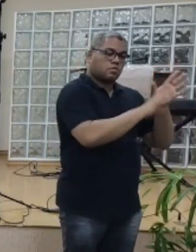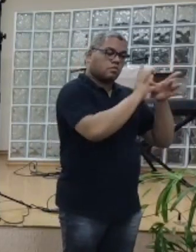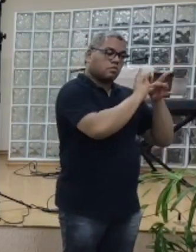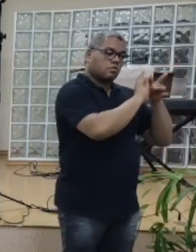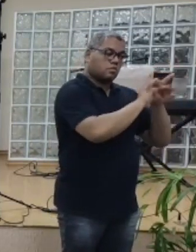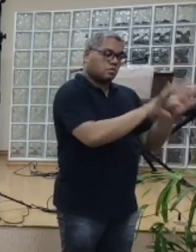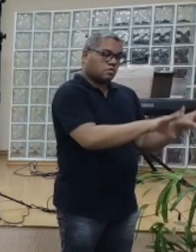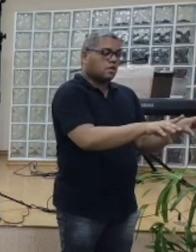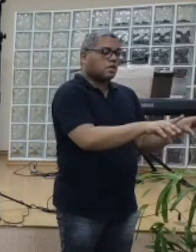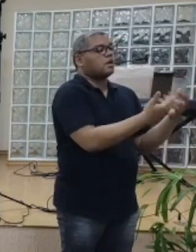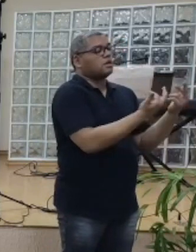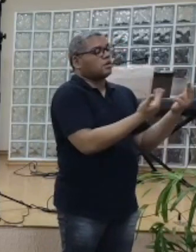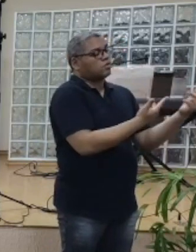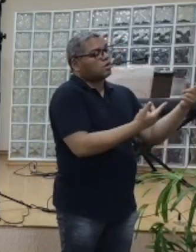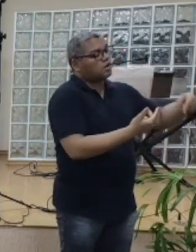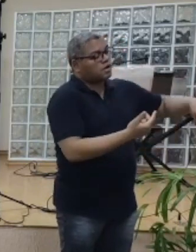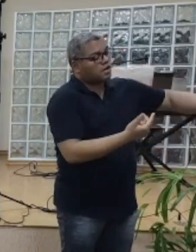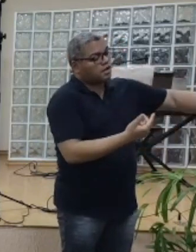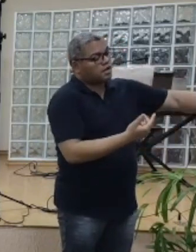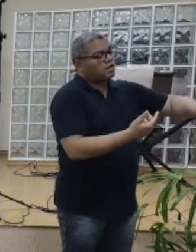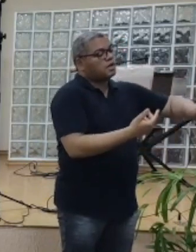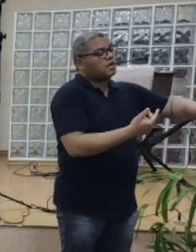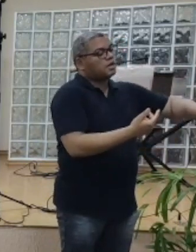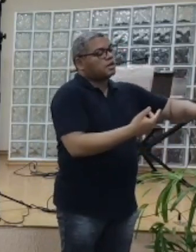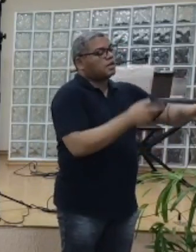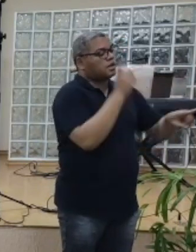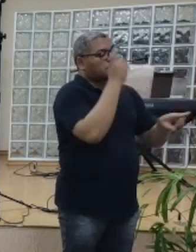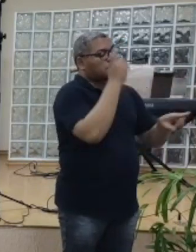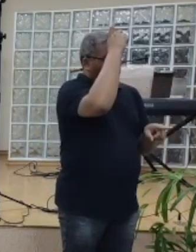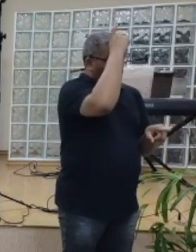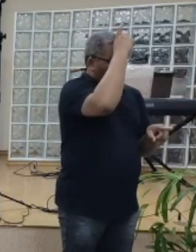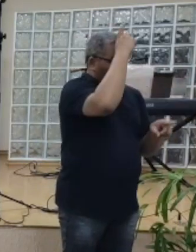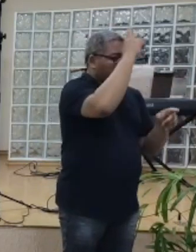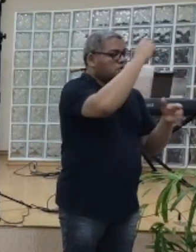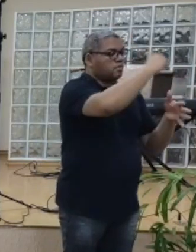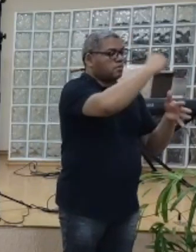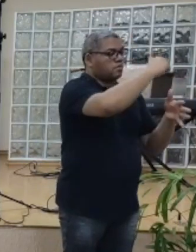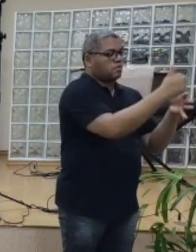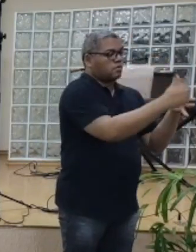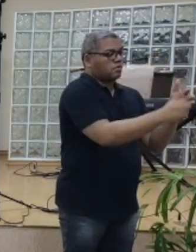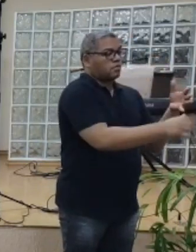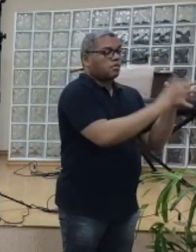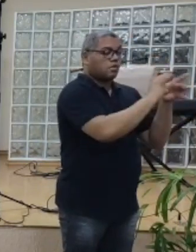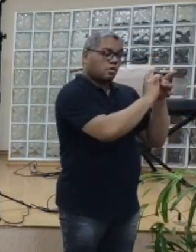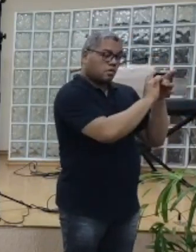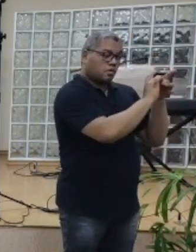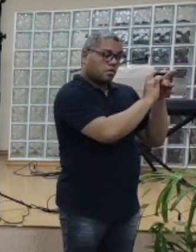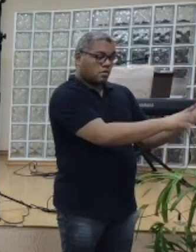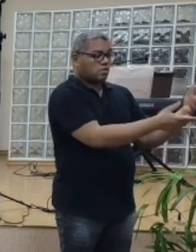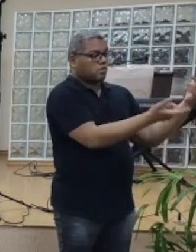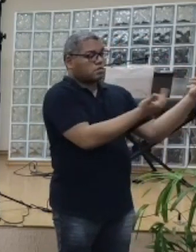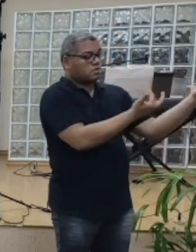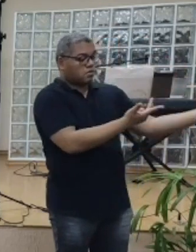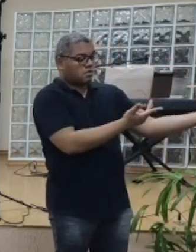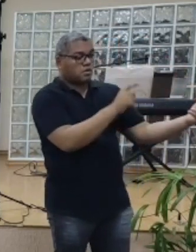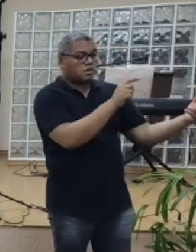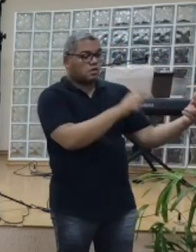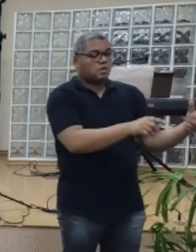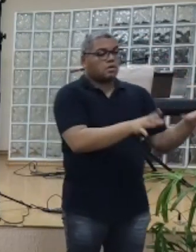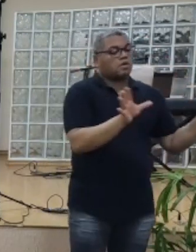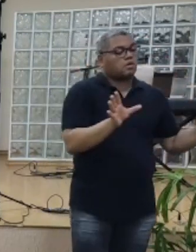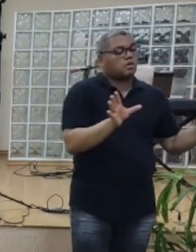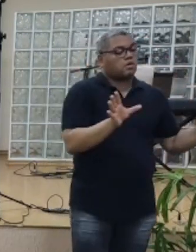dos demônios, quando foram convertidos a Cristo Jesus. Então este é um conjunto de coisas que a gente